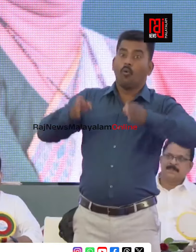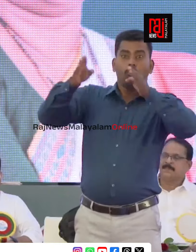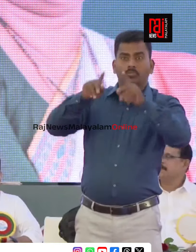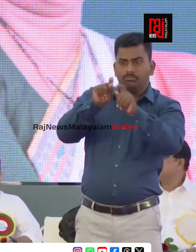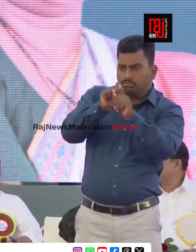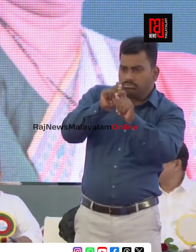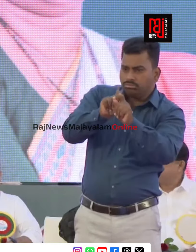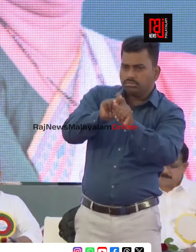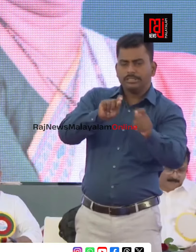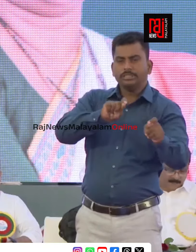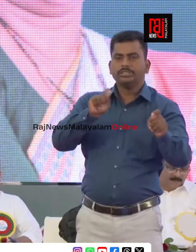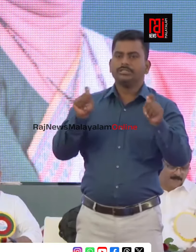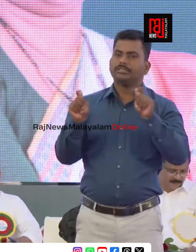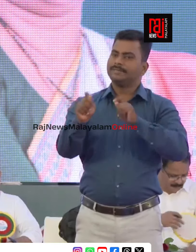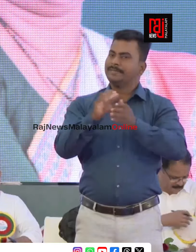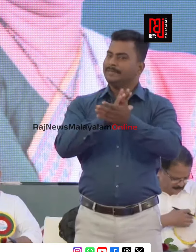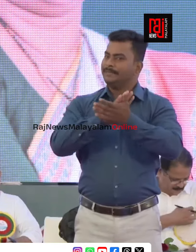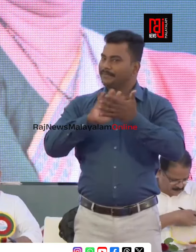വിനോദസഞ്ചാര കേന്ദ്രങ്ങൾ ഉൾപ്പെടെ